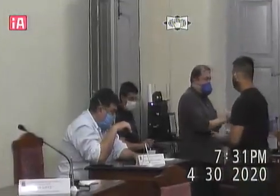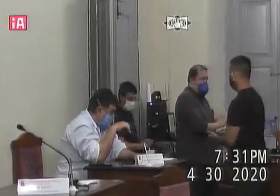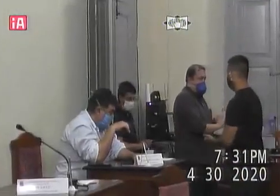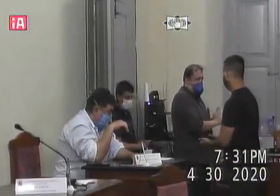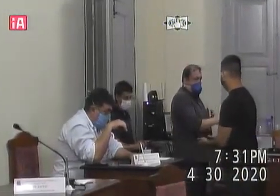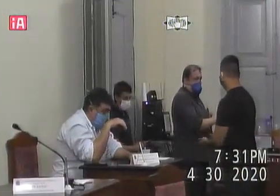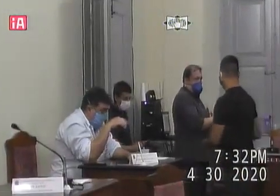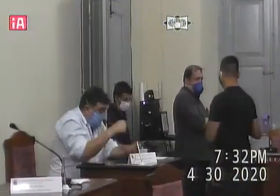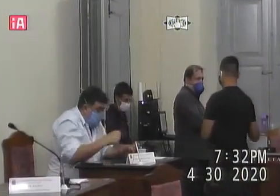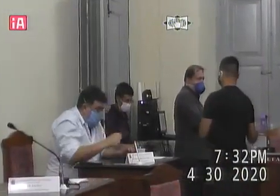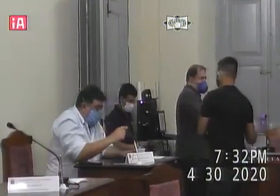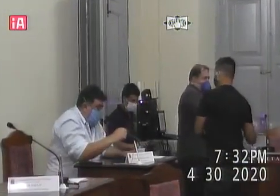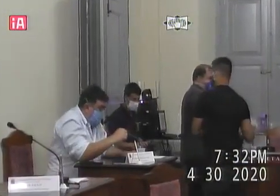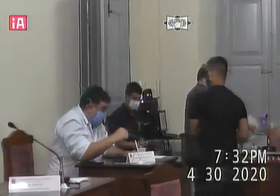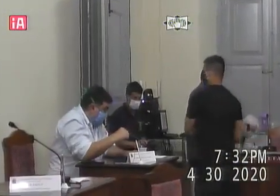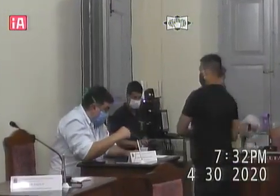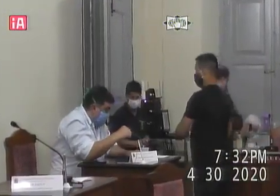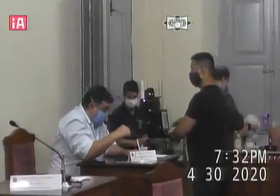internet.